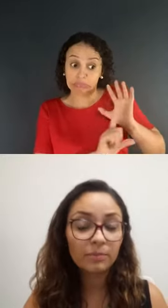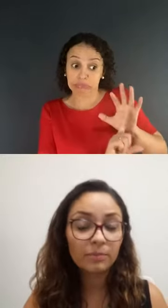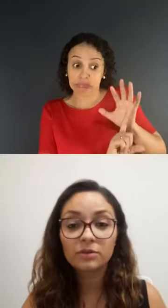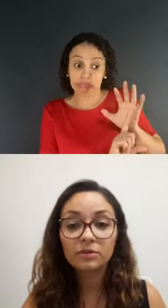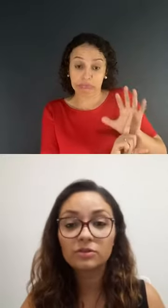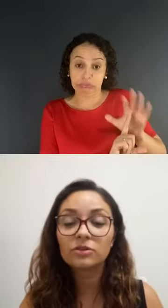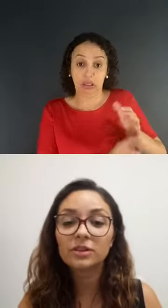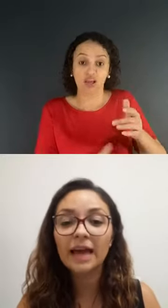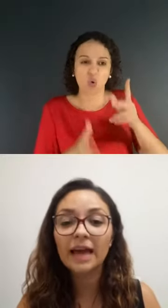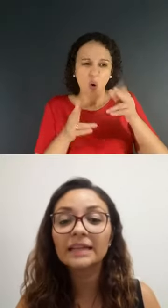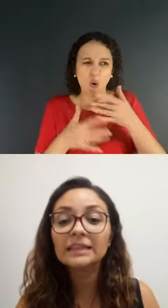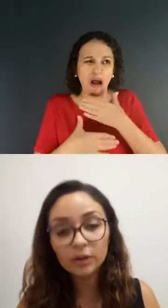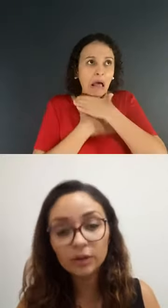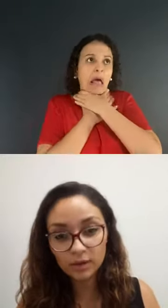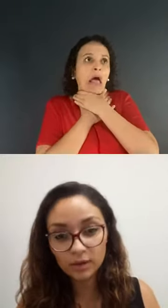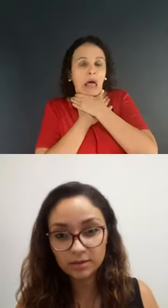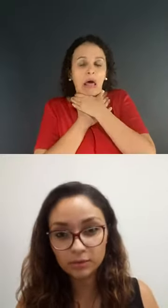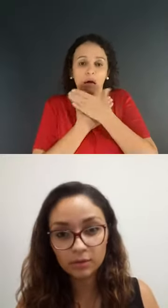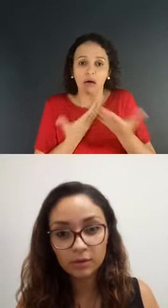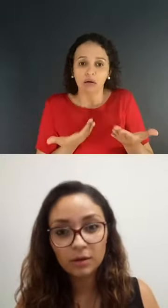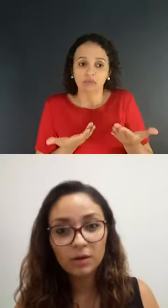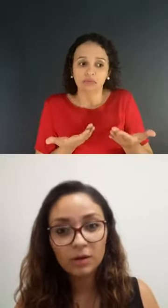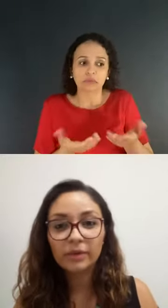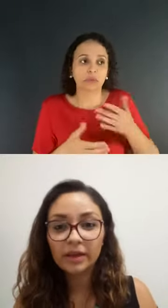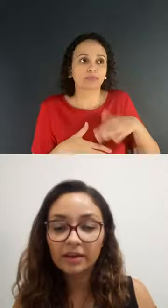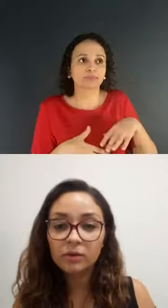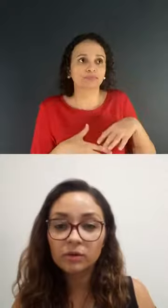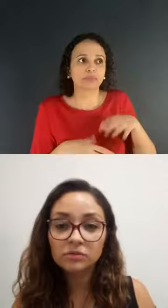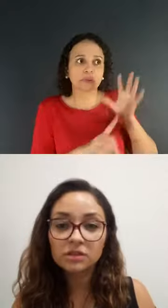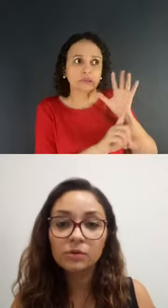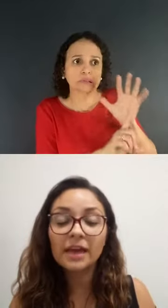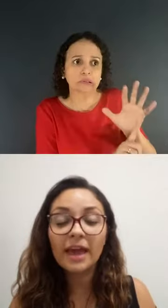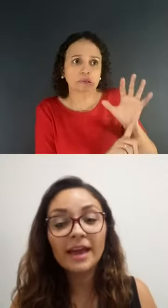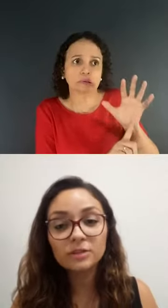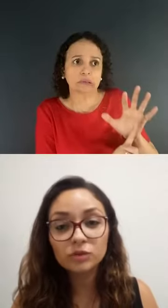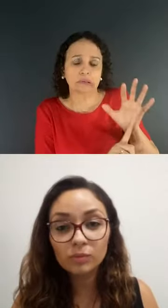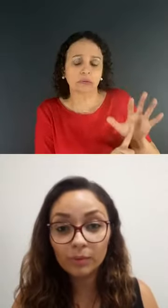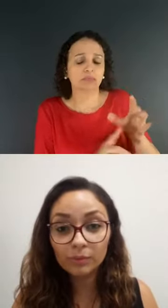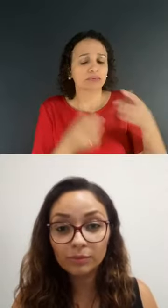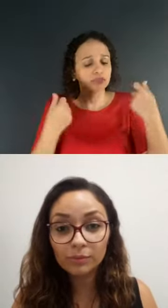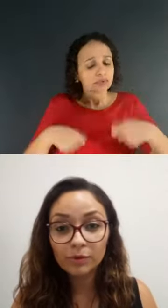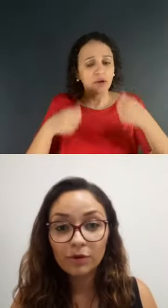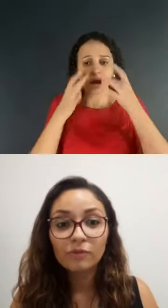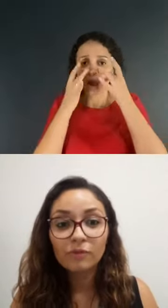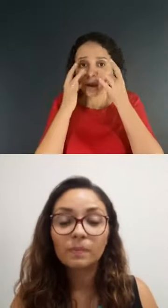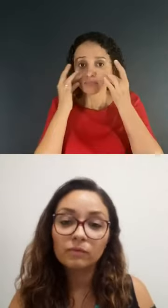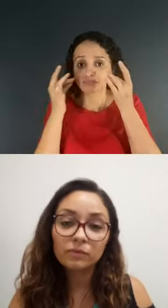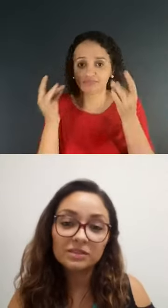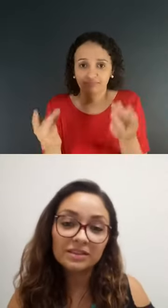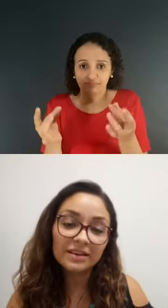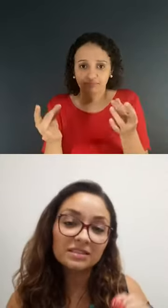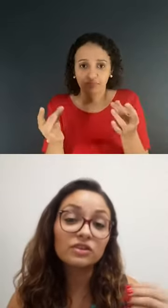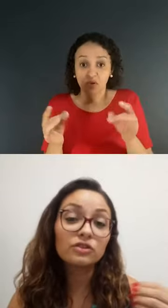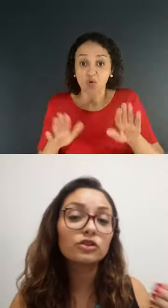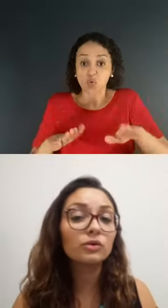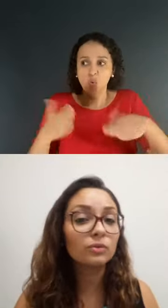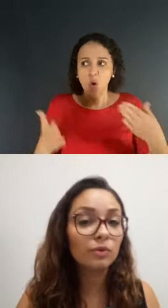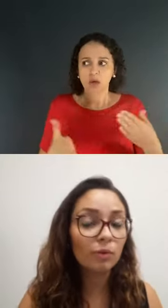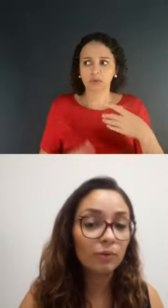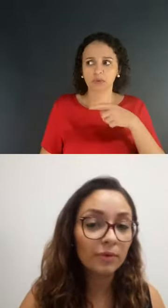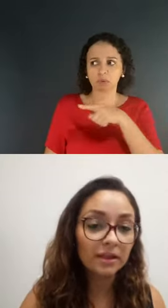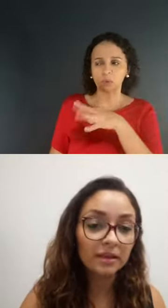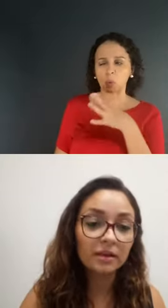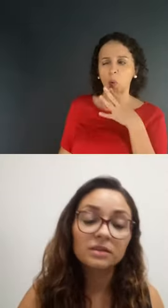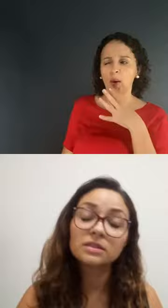É importante a gente estar atento a isso, porque quando se conhece o outro, você vai